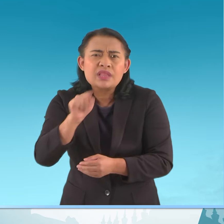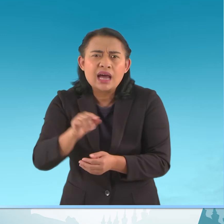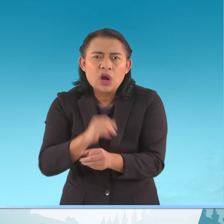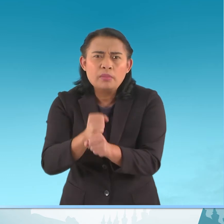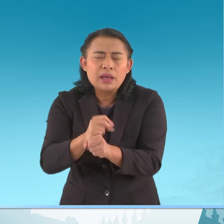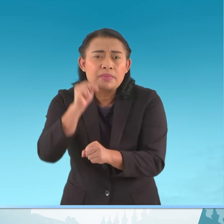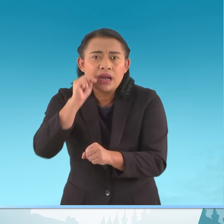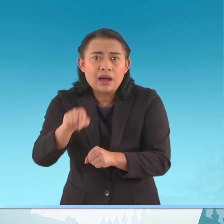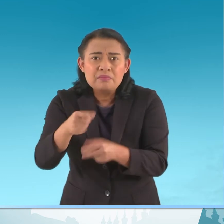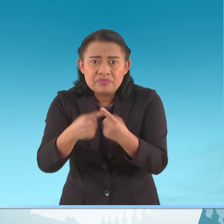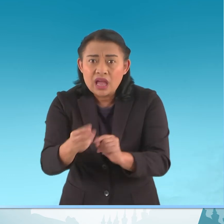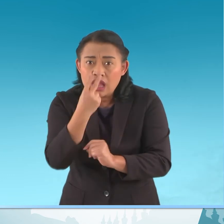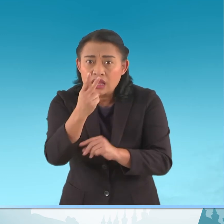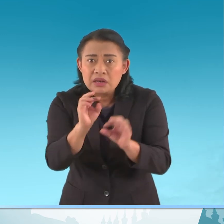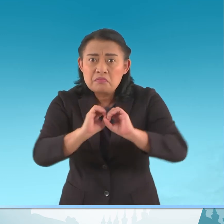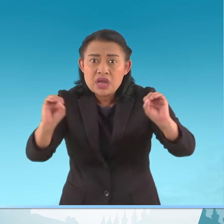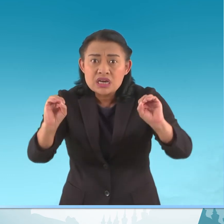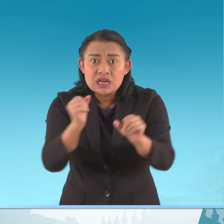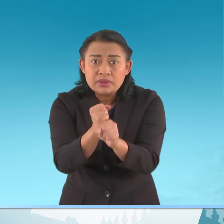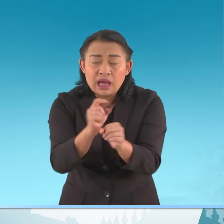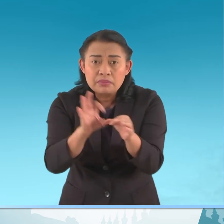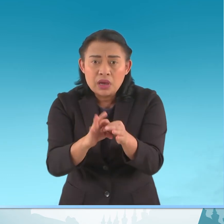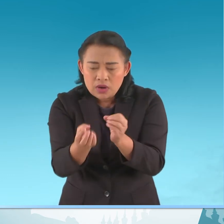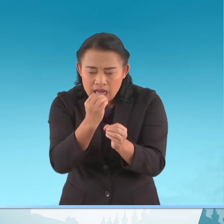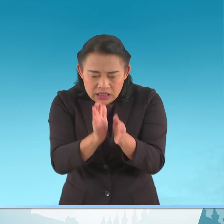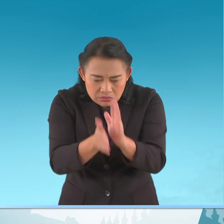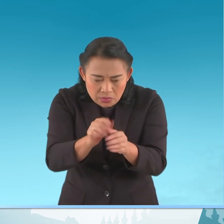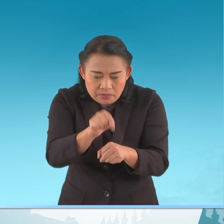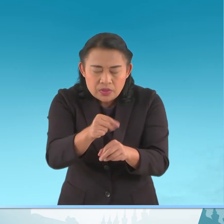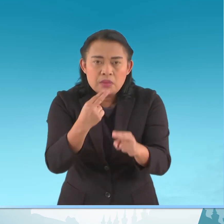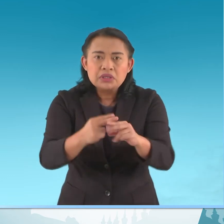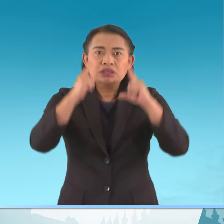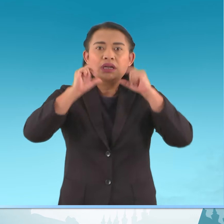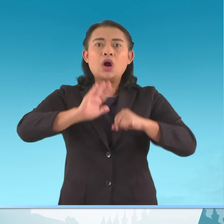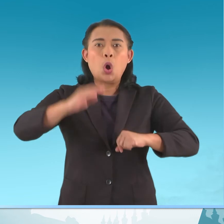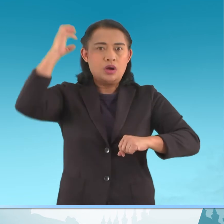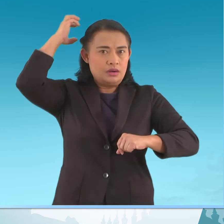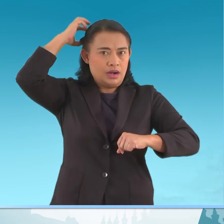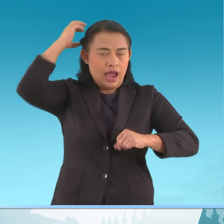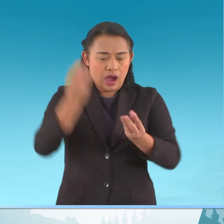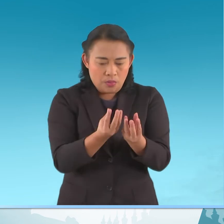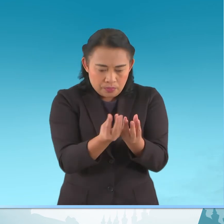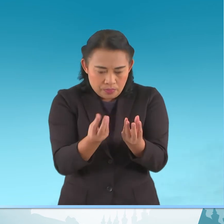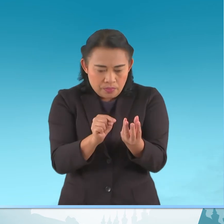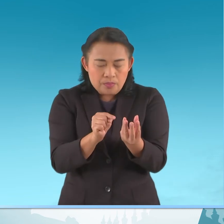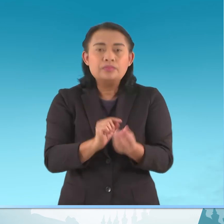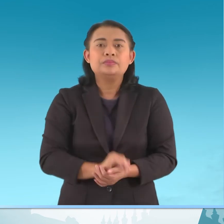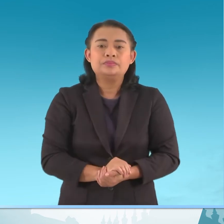ไม่เคยเห็นว่ามีการนำมาทำเป็นอาหารแบบนี้แล้วเป็นเมนูลาบที่ขึ้นชื่อของลาวด้วยนะครับถ้า